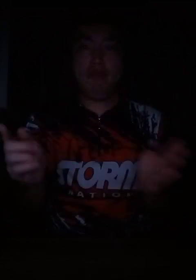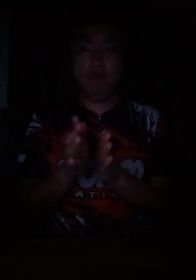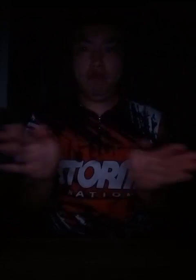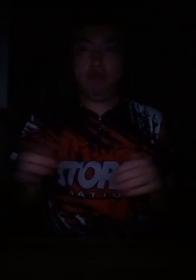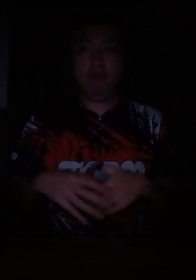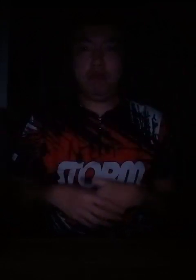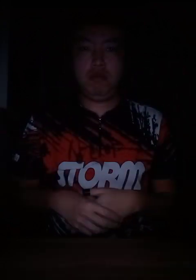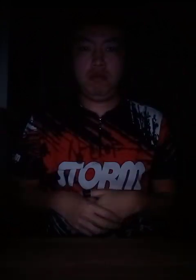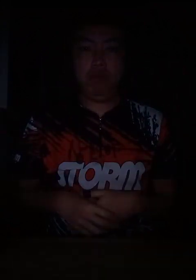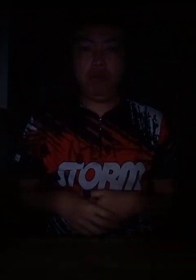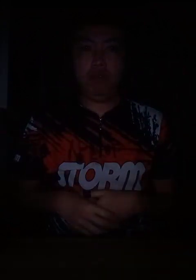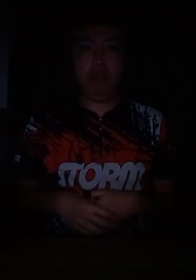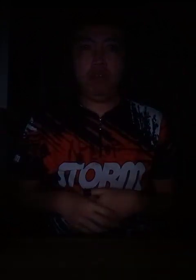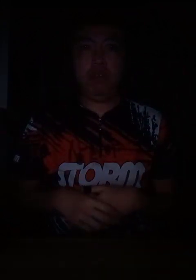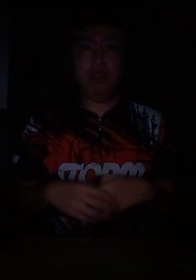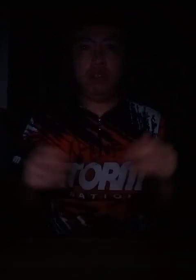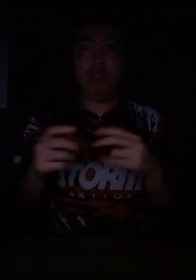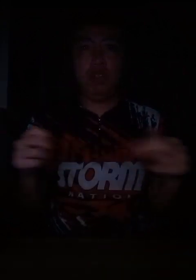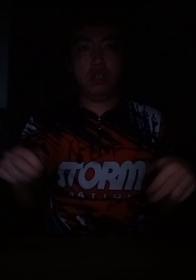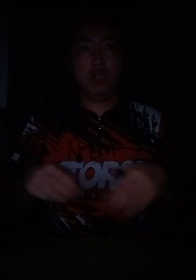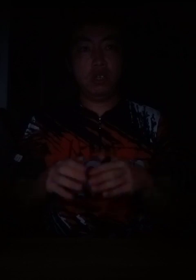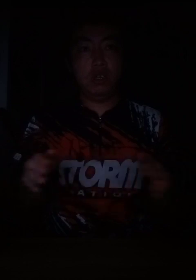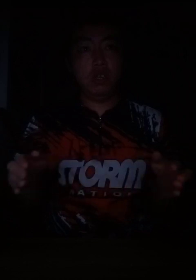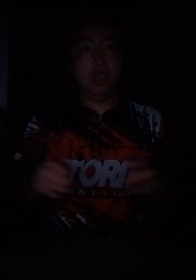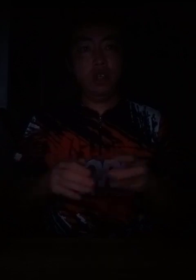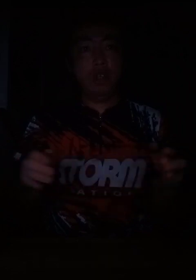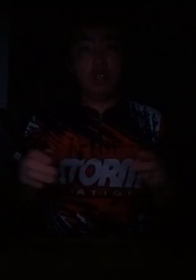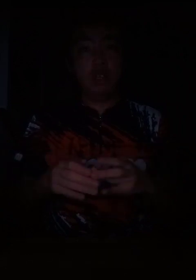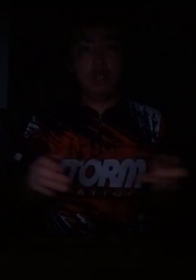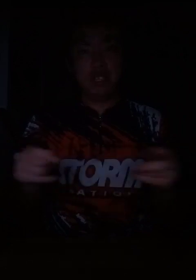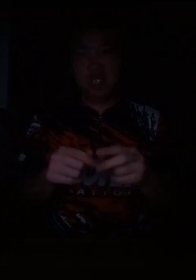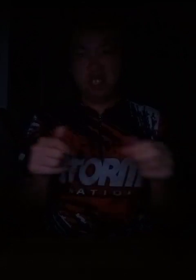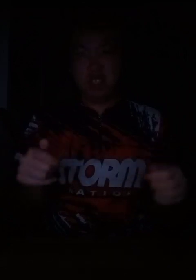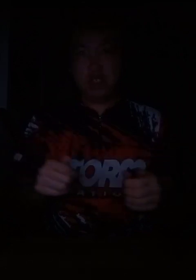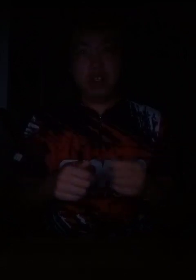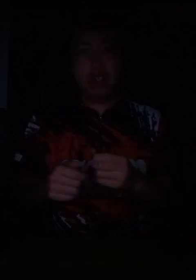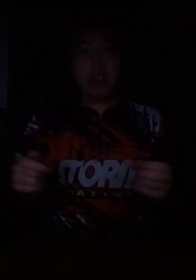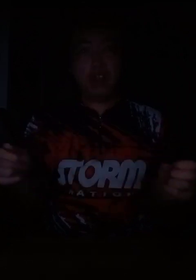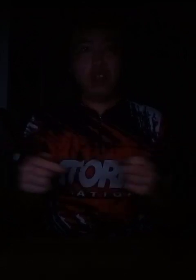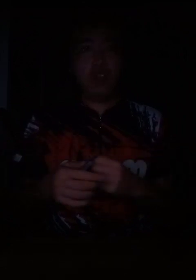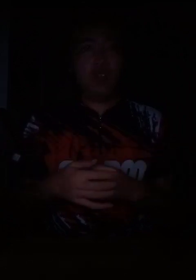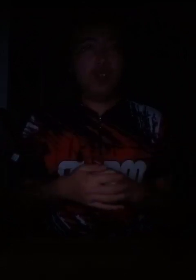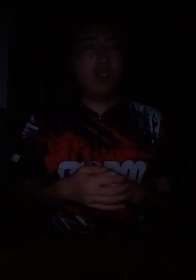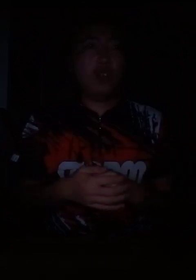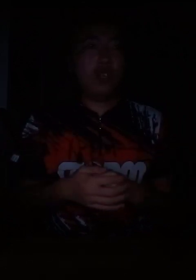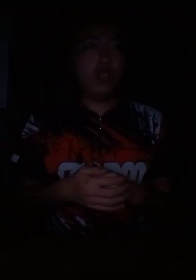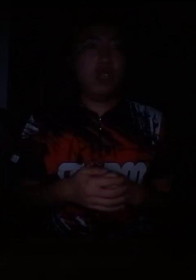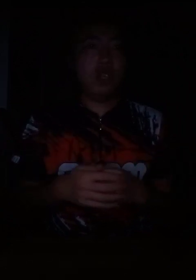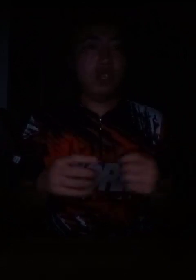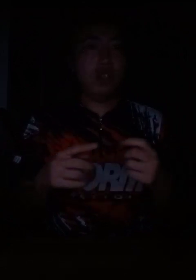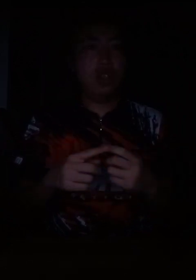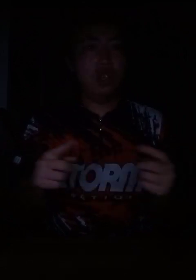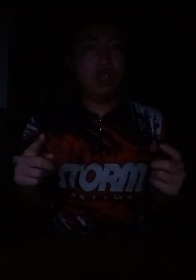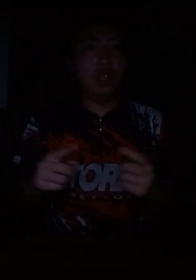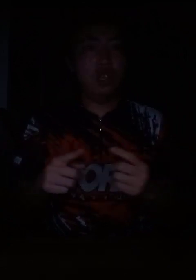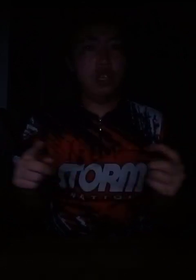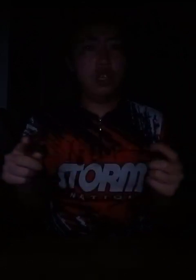이어졌습니다. 버스 바닥과 좌석에는 아직도 여성이 뿌린 소화기 가루가 뒤덮여 있는데요. 뒷문 유리창도 이렇게